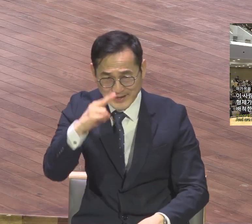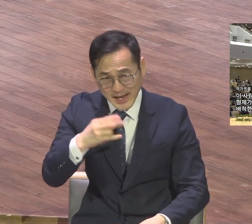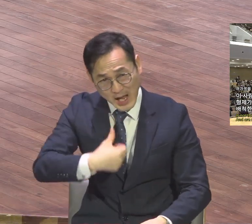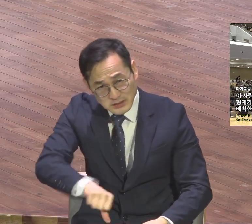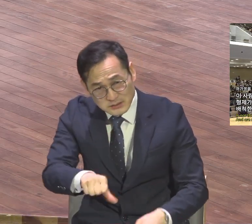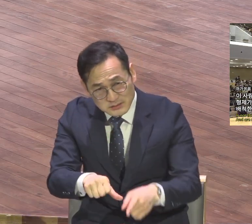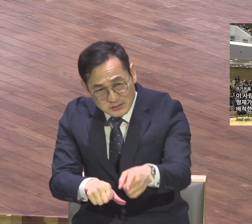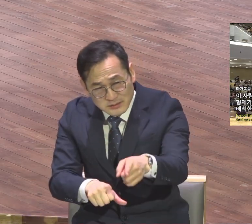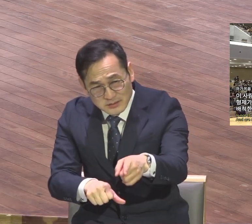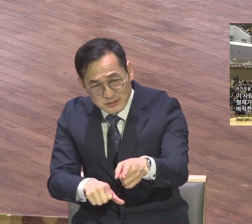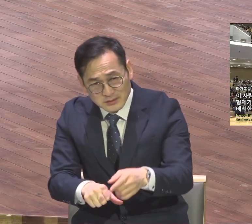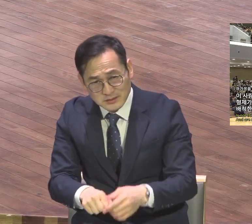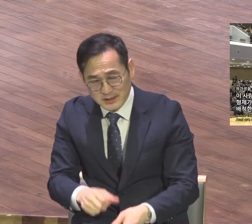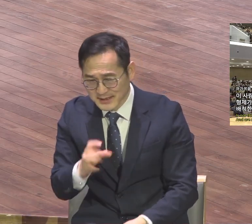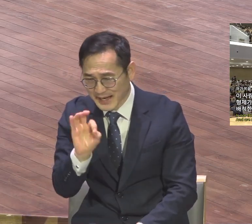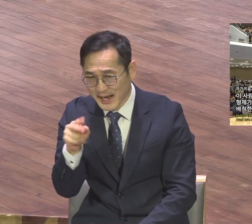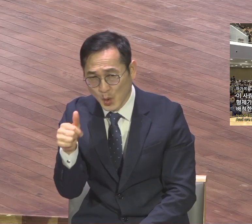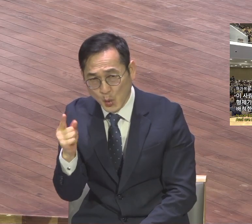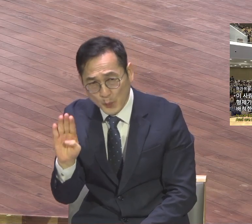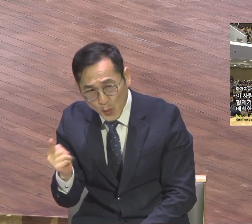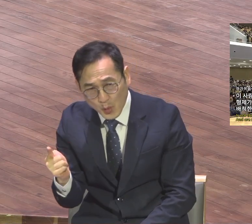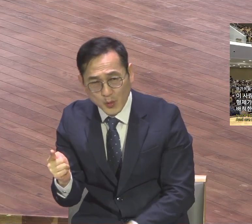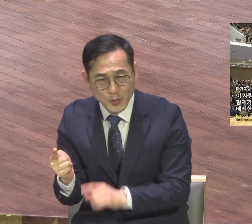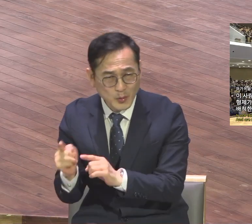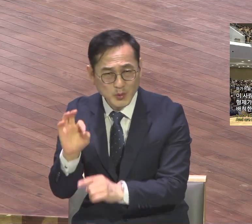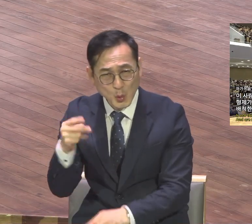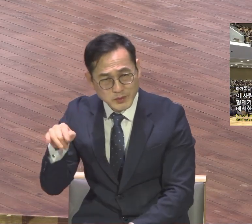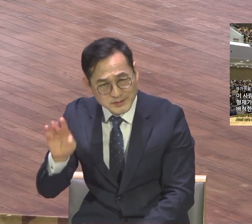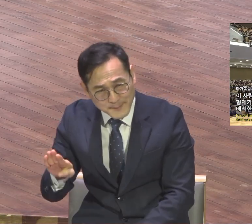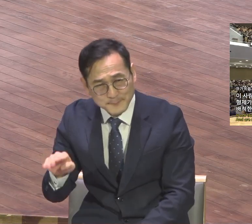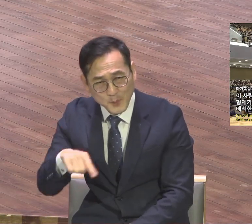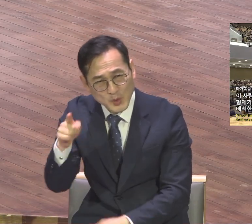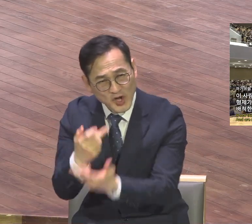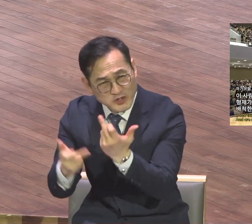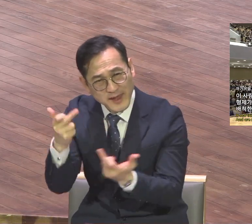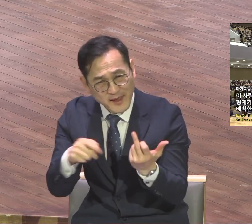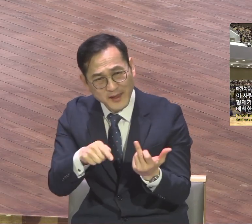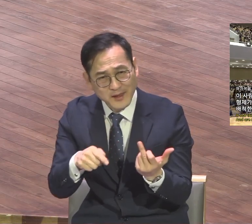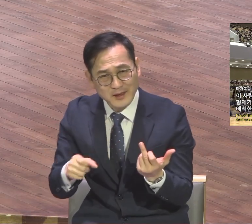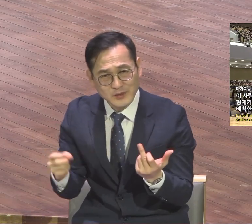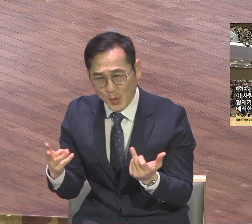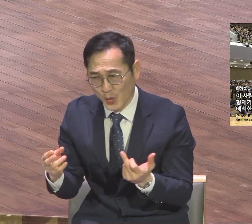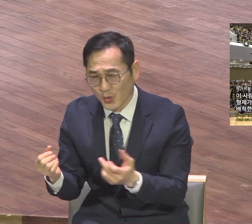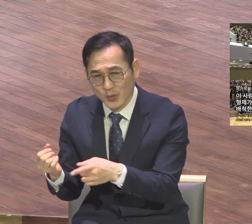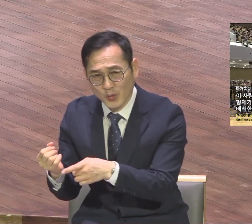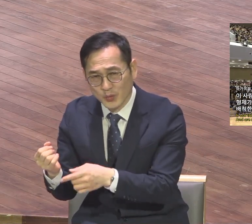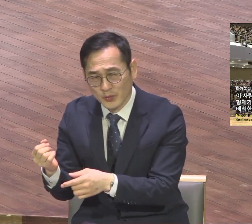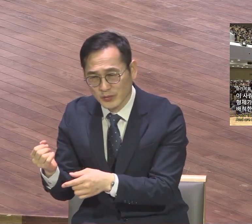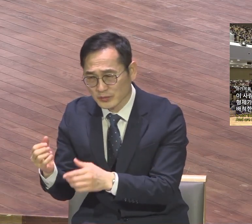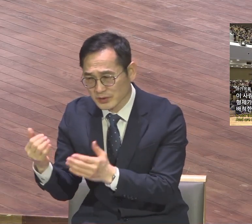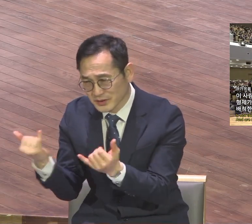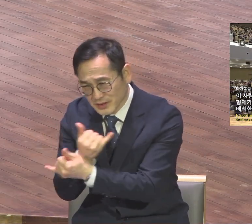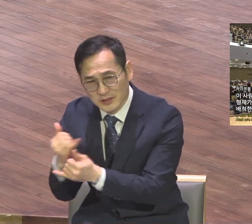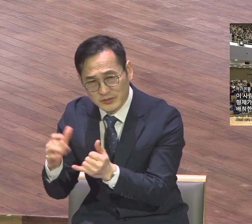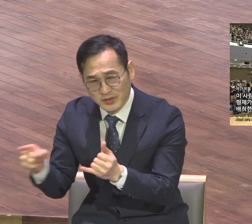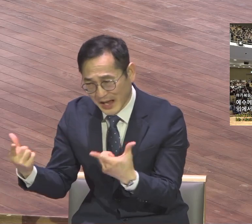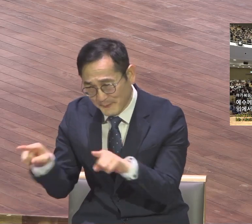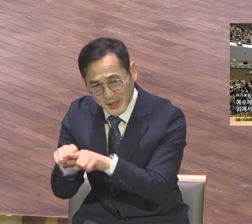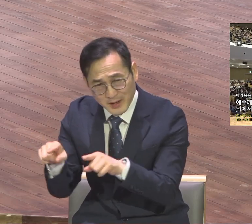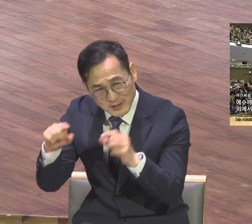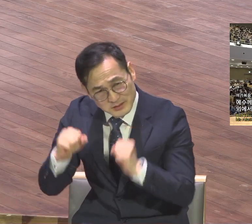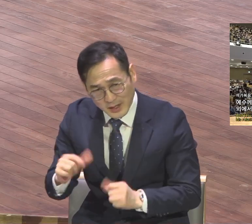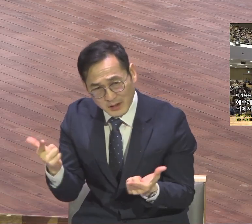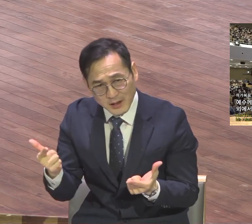아니냐? 야고보와 요셉과 유다와 시몬의 형제가 아니냐? 그 누이들이 우리와 함께 여기 있지 아니하냐 하고 예수를